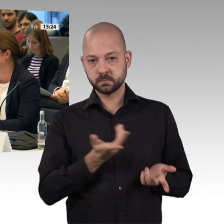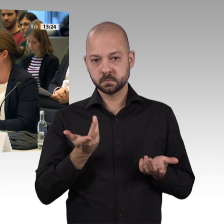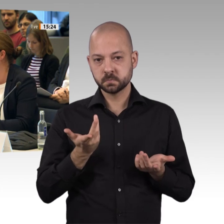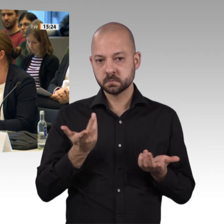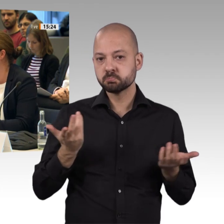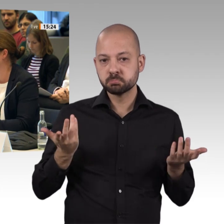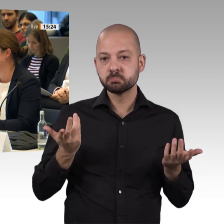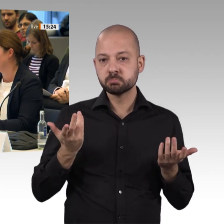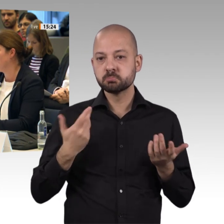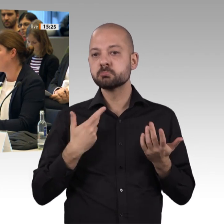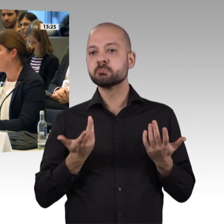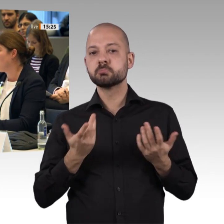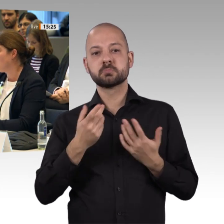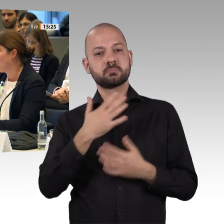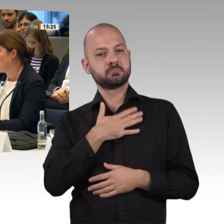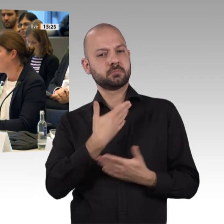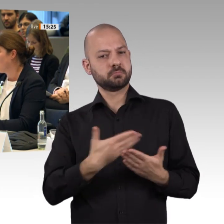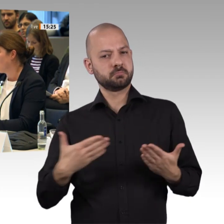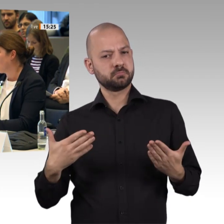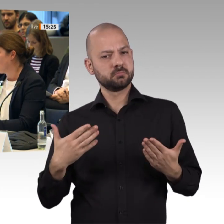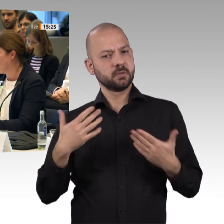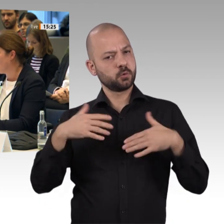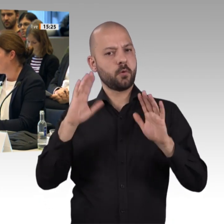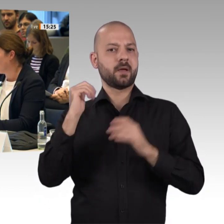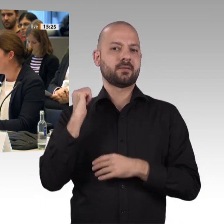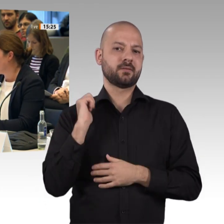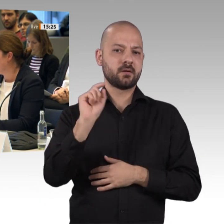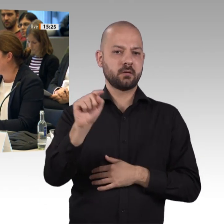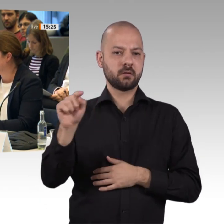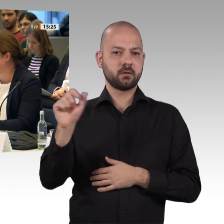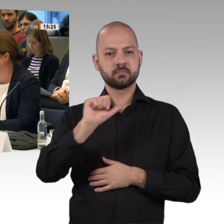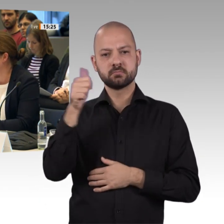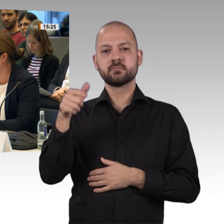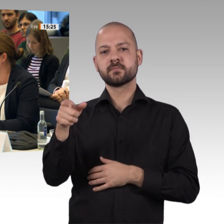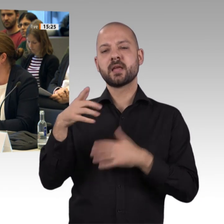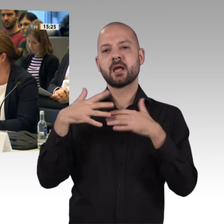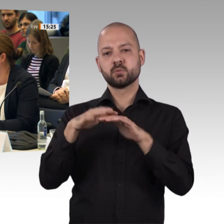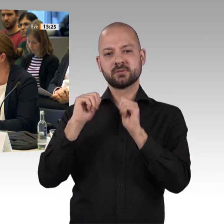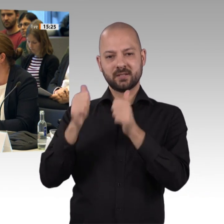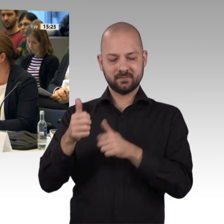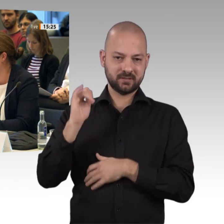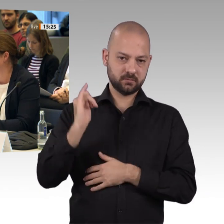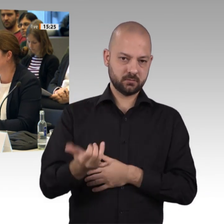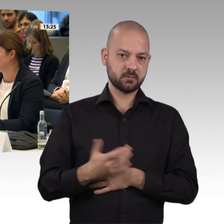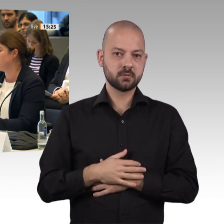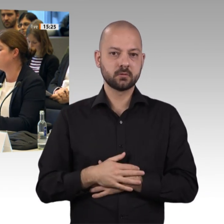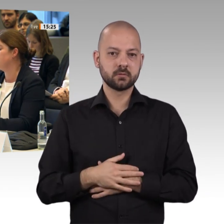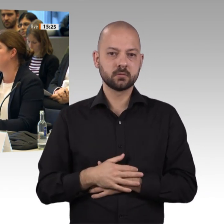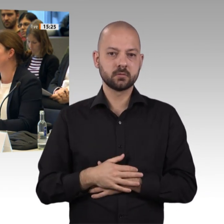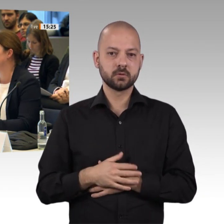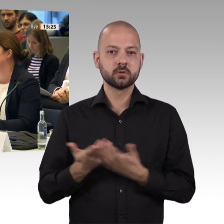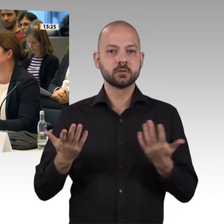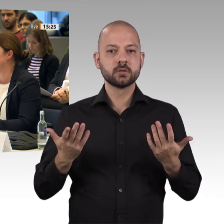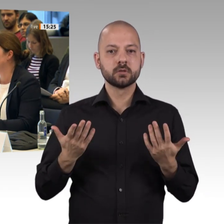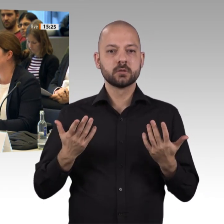kommt eine zentrale Rolle bei der Vermittlung zu. Wir sehen allerdings auch eine Verzahnung des Budgets für Ausbildung mit weiteren Hilfen, zum Beispiel den